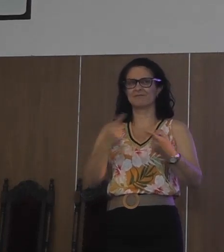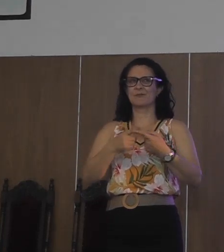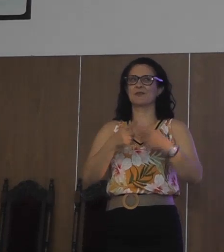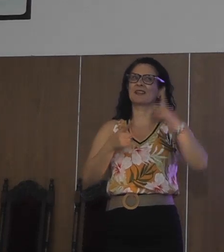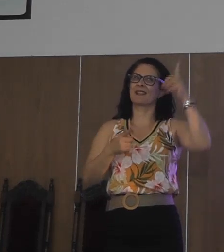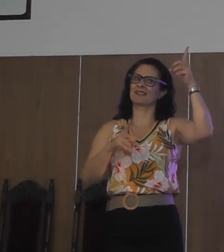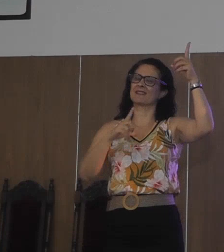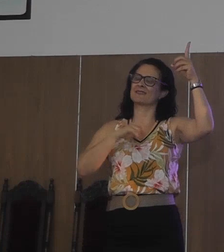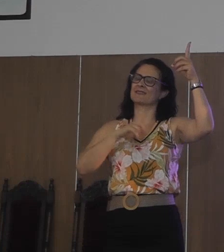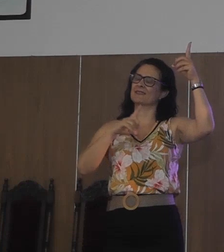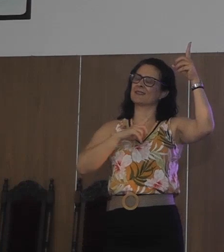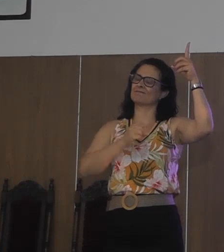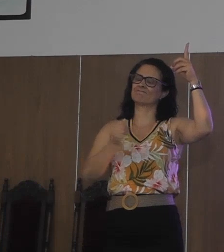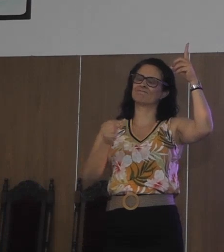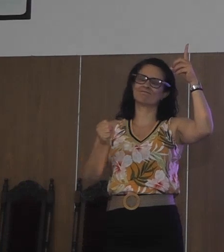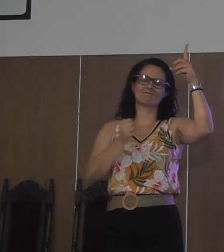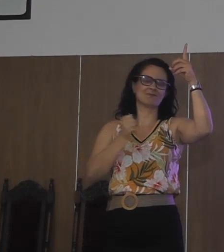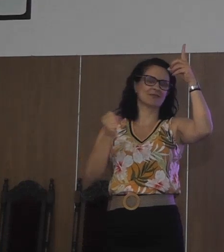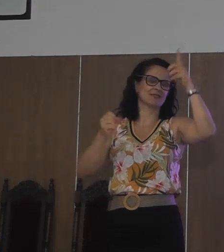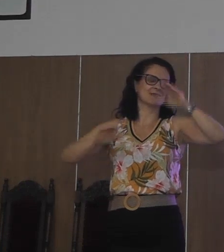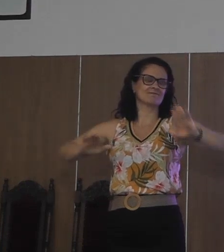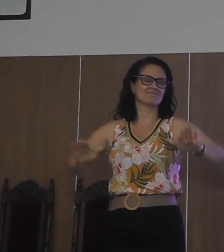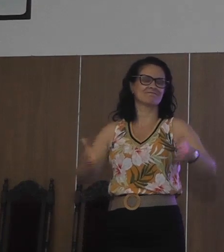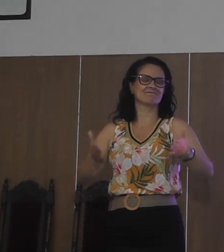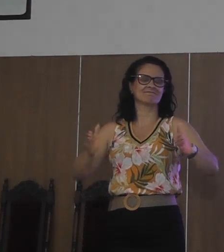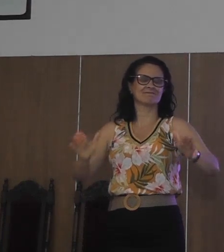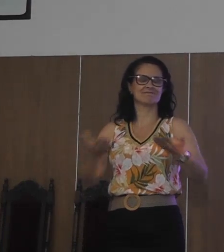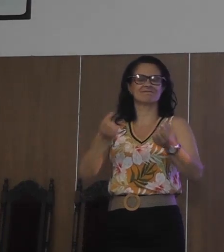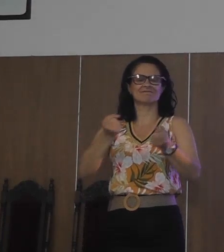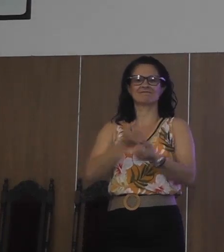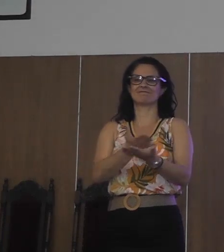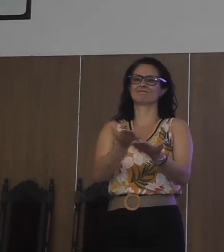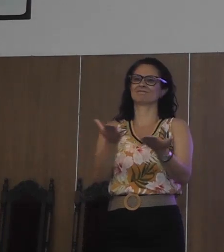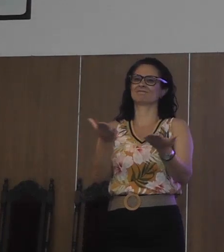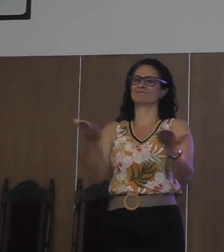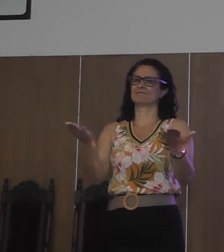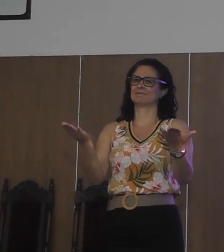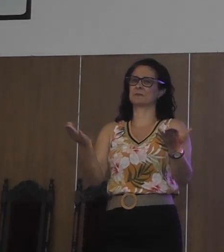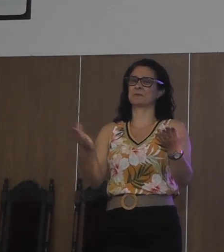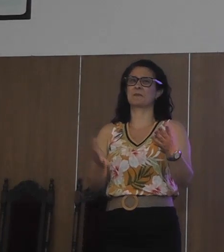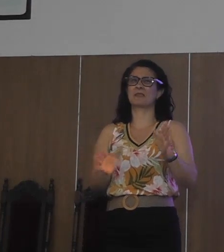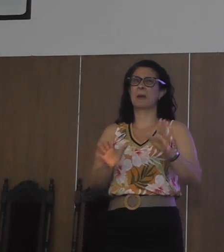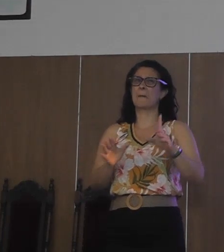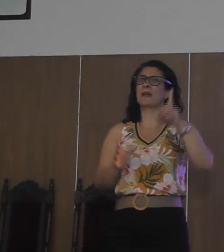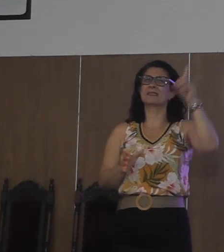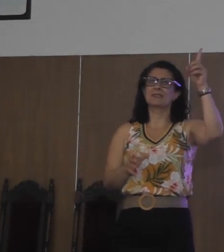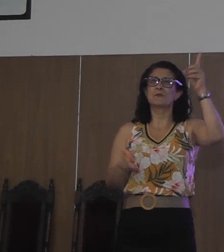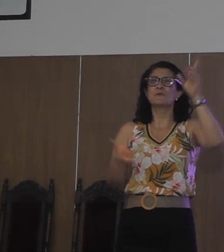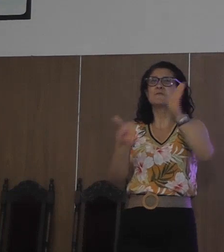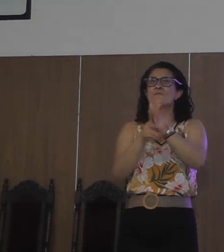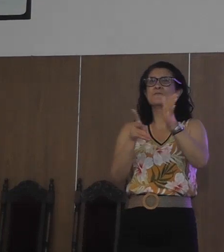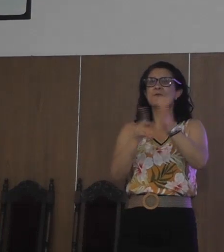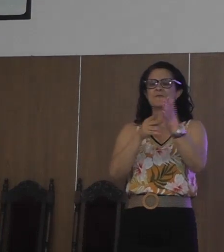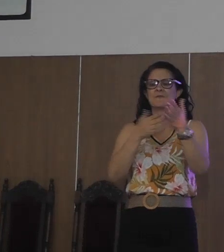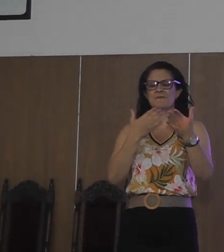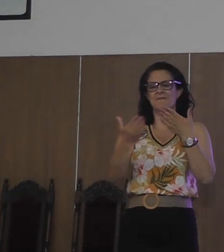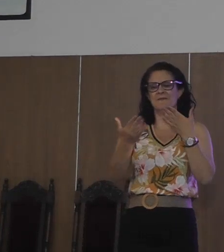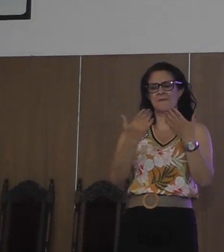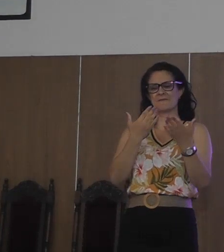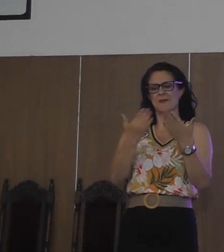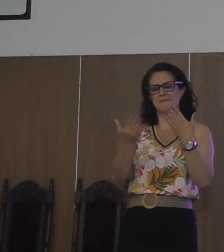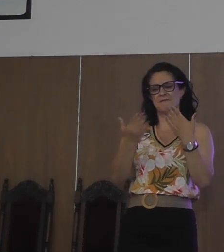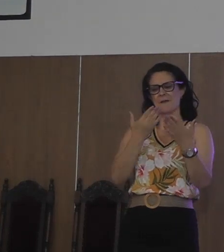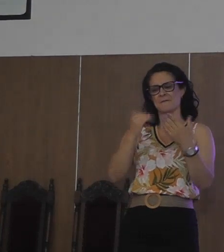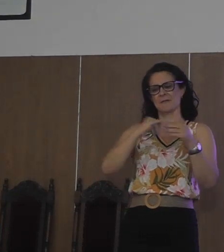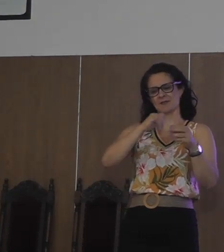está desanimada. Não foi qualquer pessoa que chegou para Josué e falou: seja forte, seja corajoso. Não